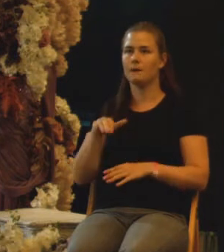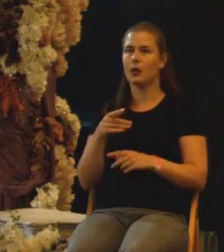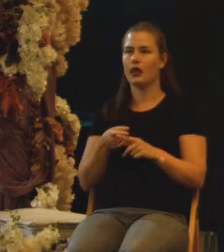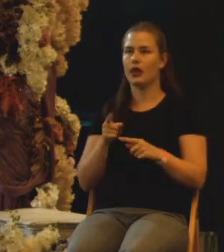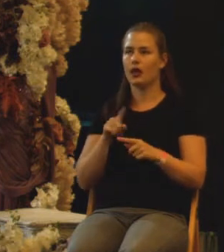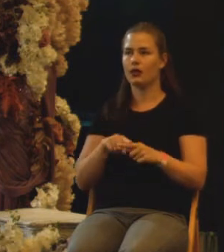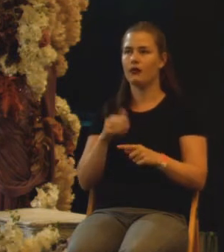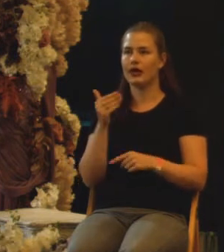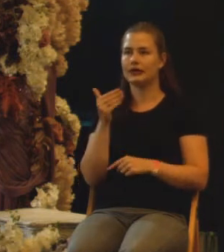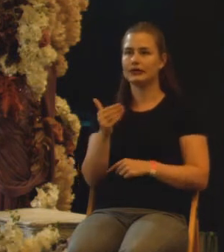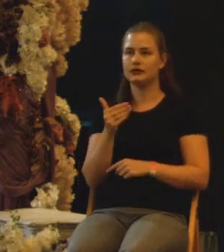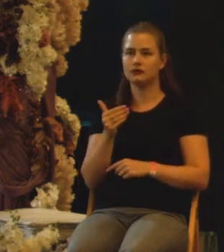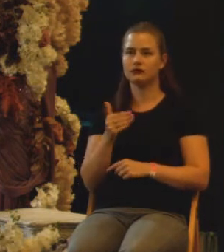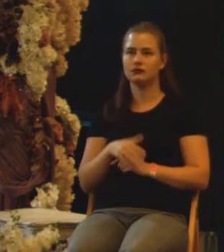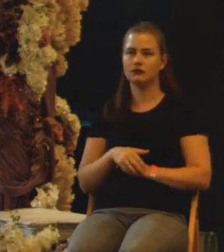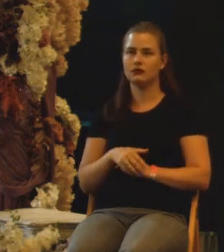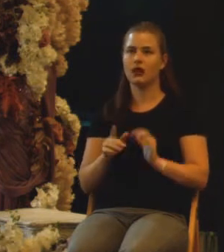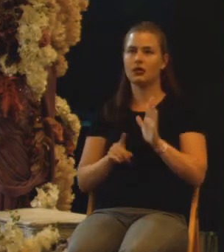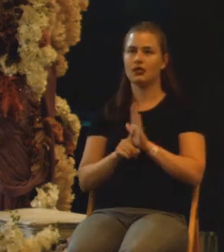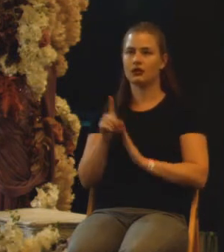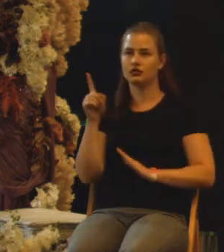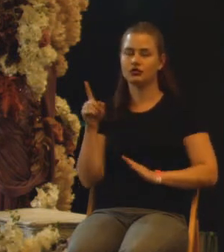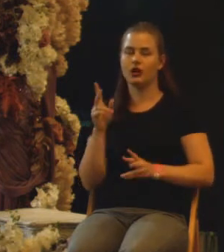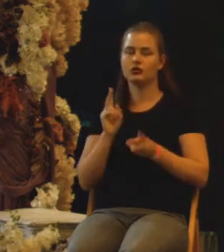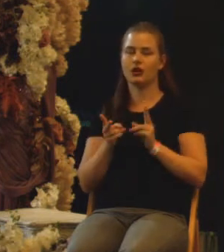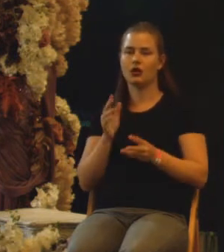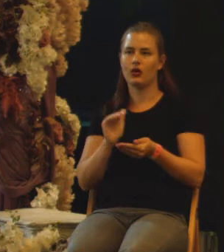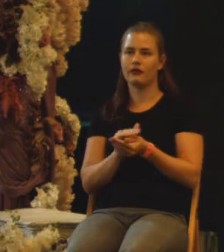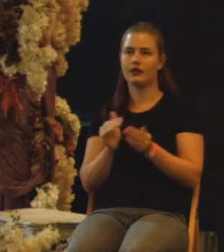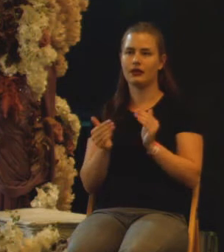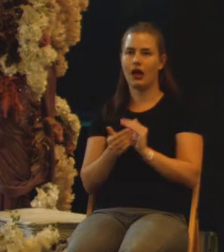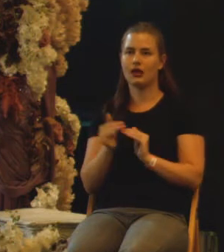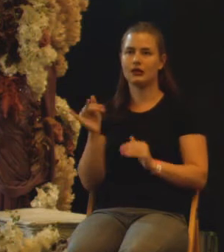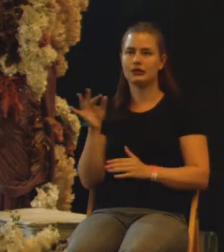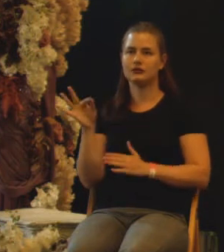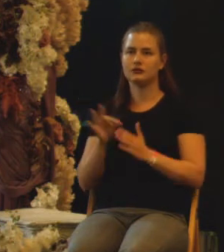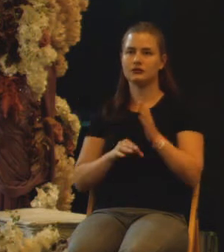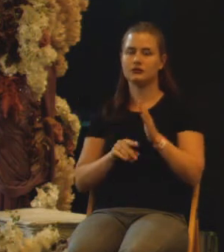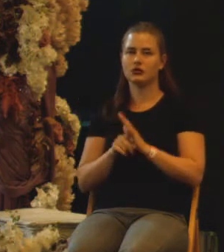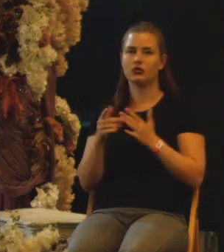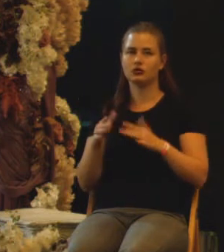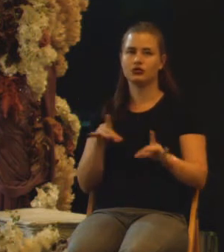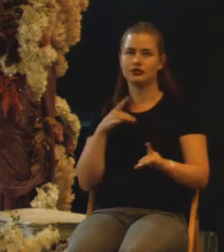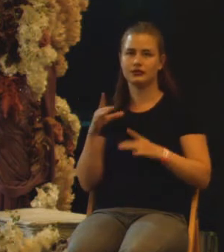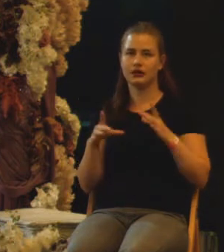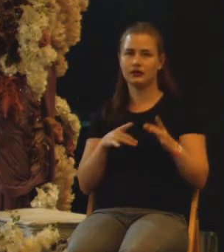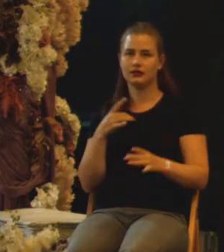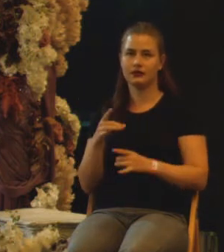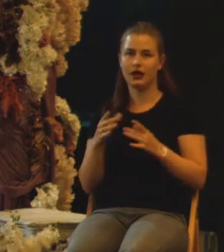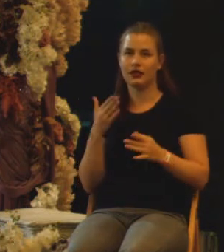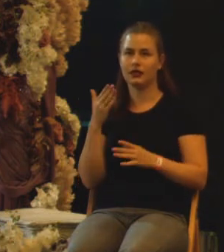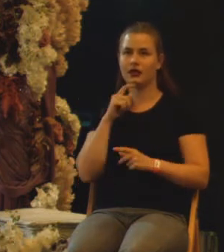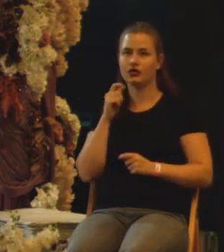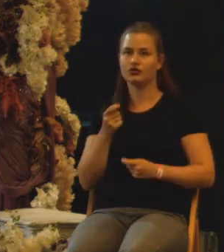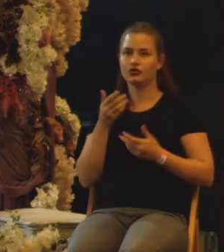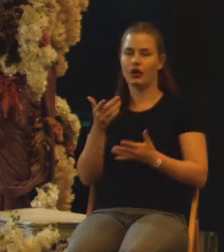этого ты начинаешь готовить котлеты, и ты уже немного нервная. Ну, то есть ты